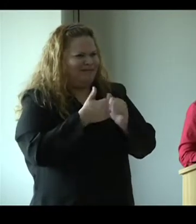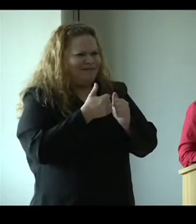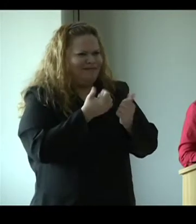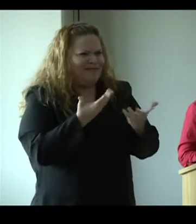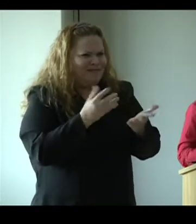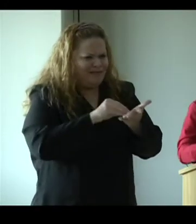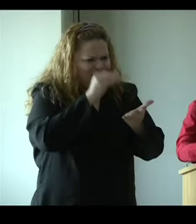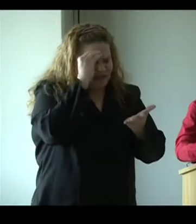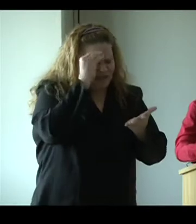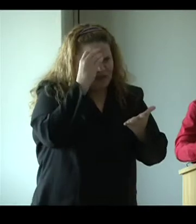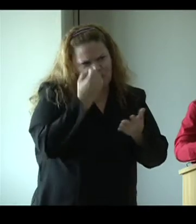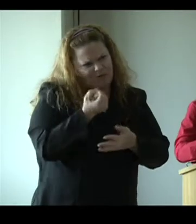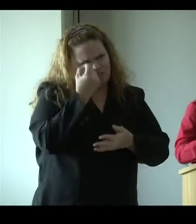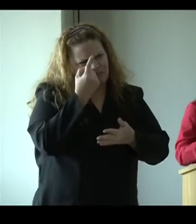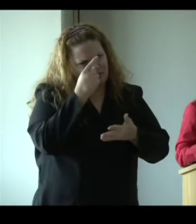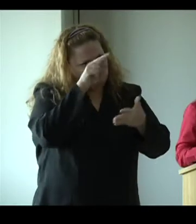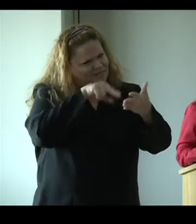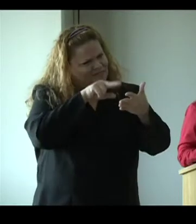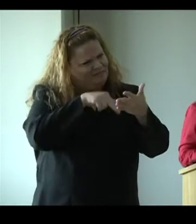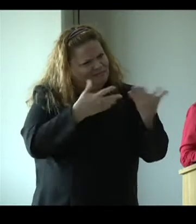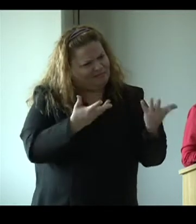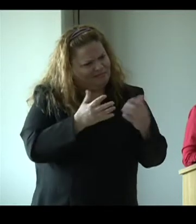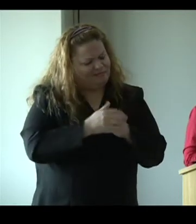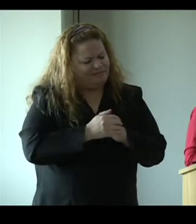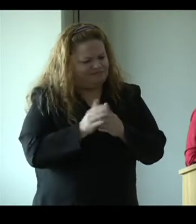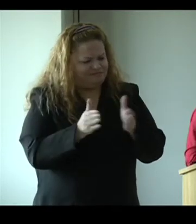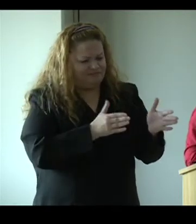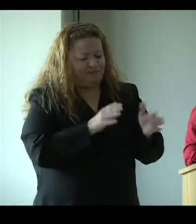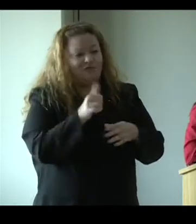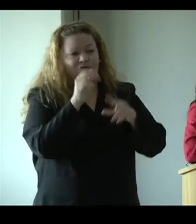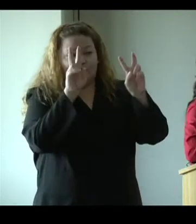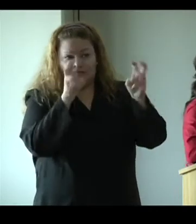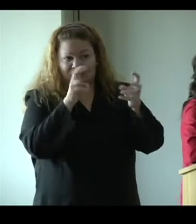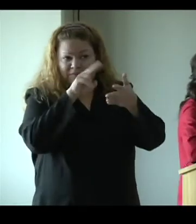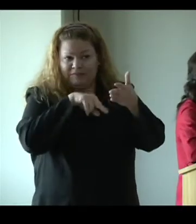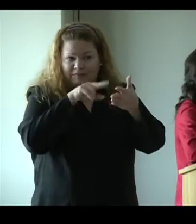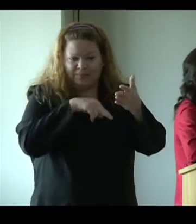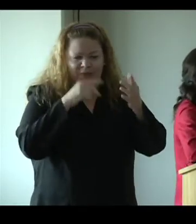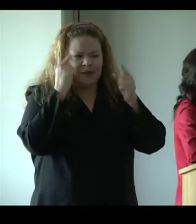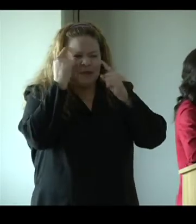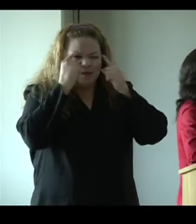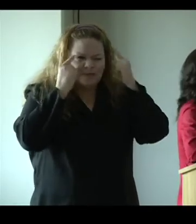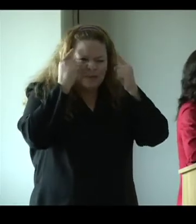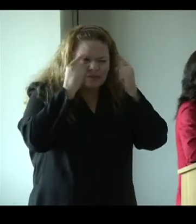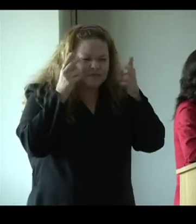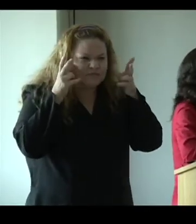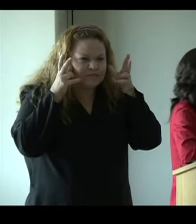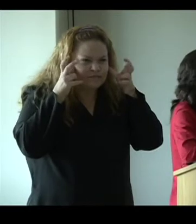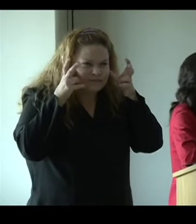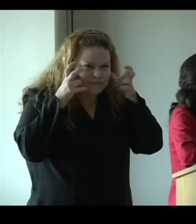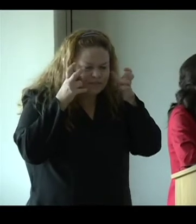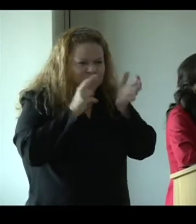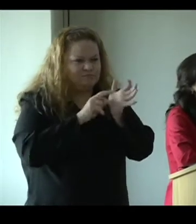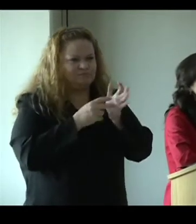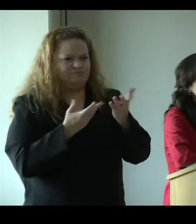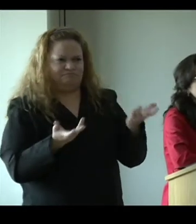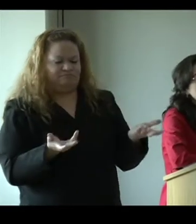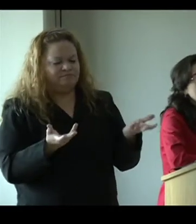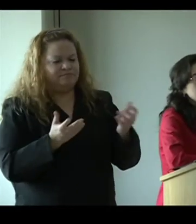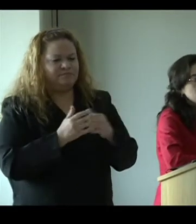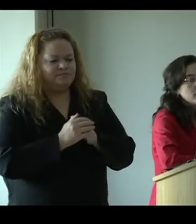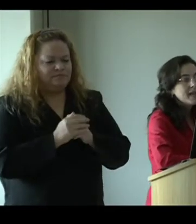leyendo otro problema de la lectura es en el pensamiento auditivo Es decir